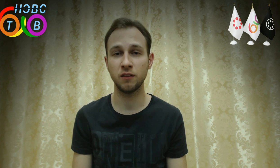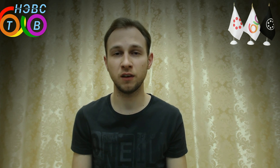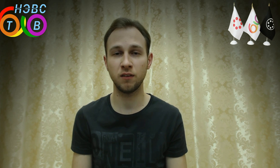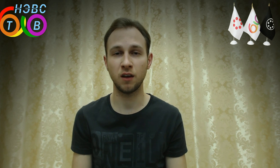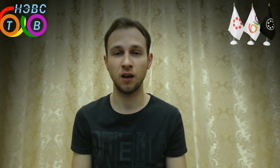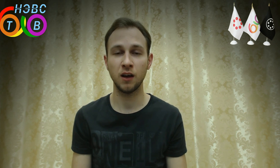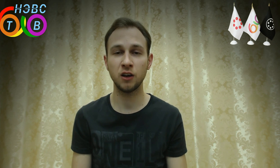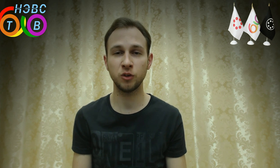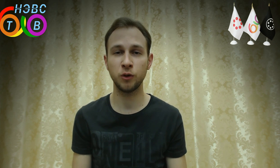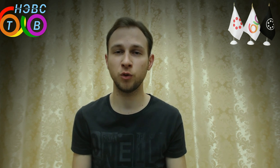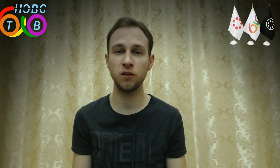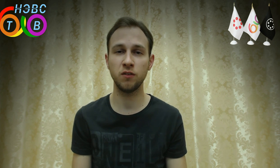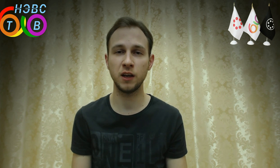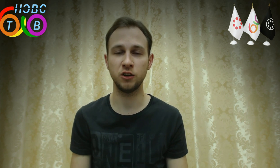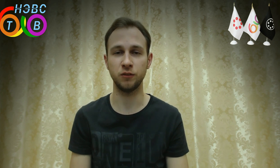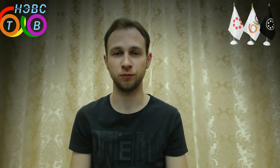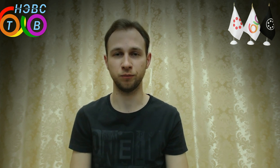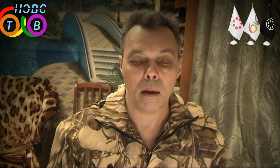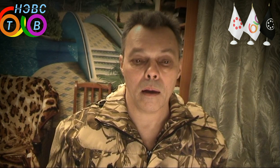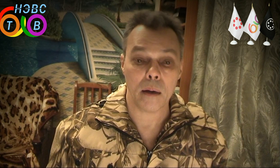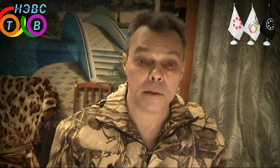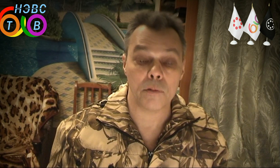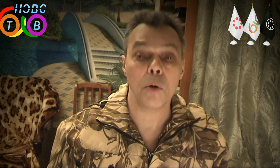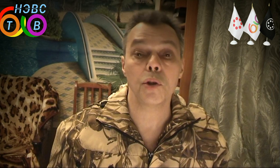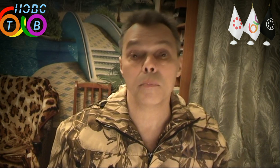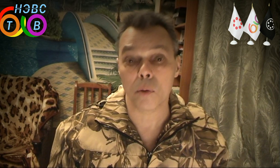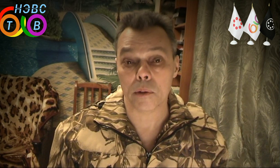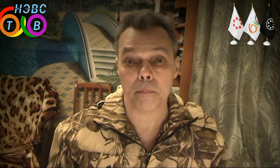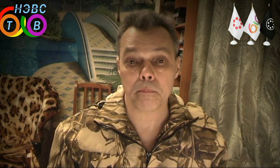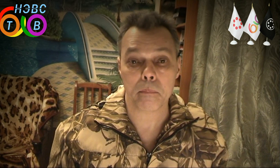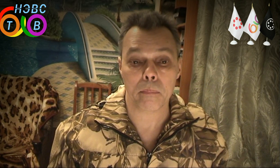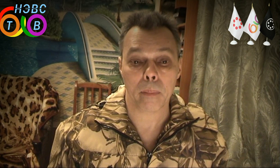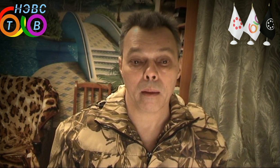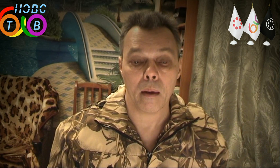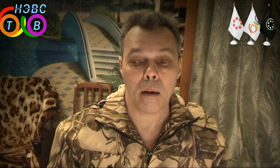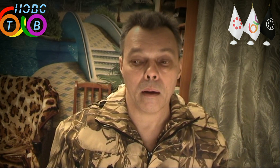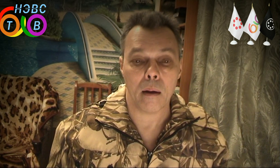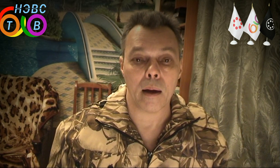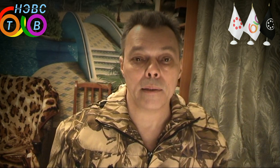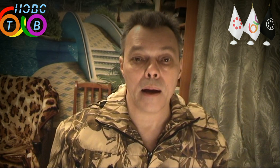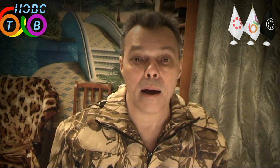истинного отца. Как же происходит встреча? Радзи, все очень просто. Когда